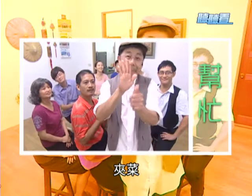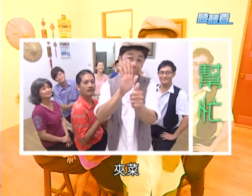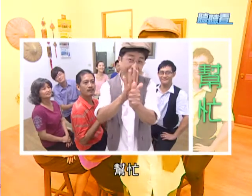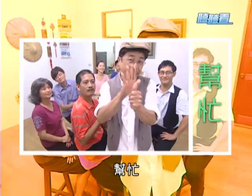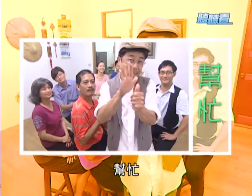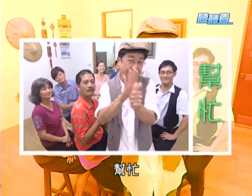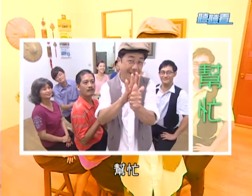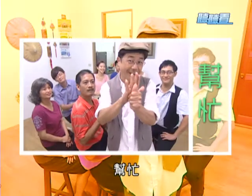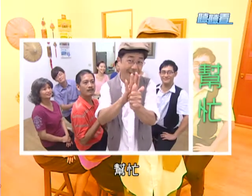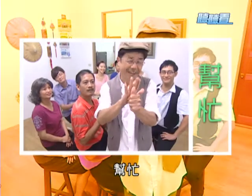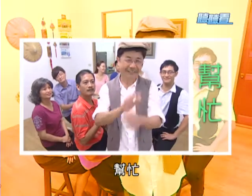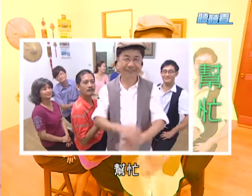帮忙，